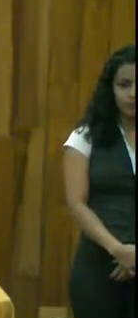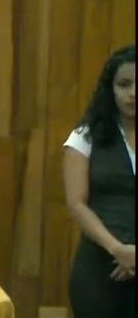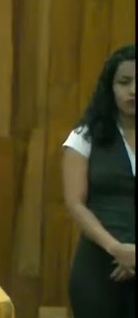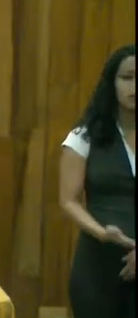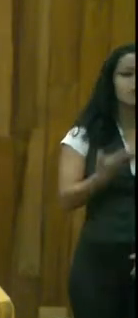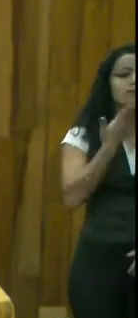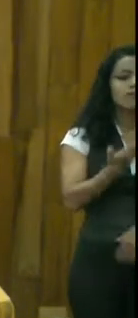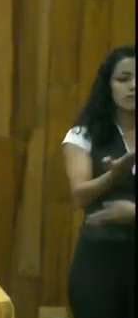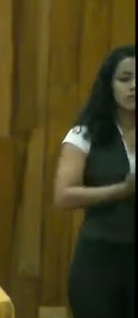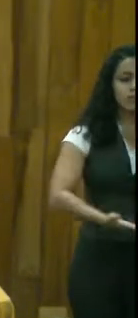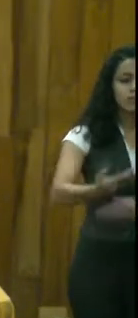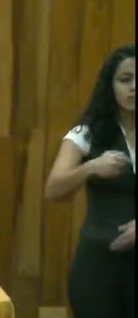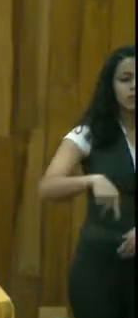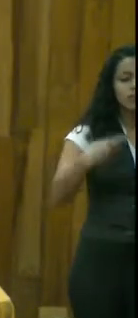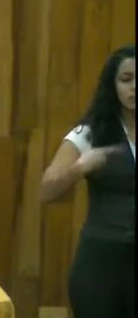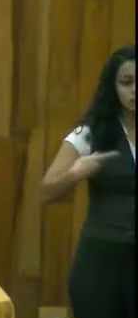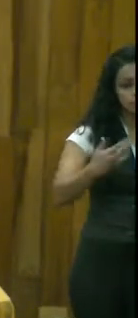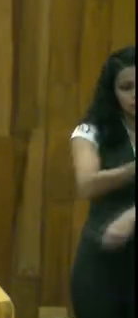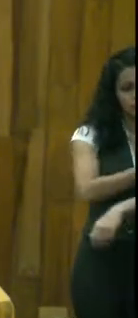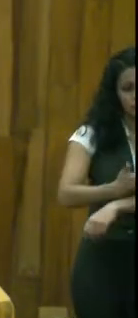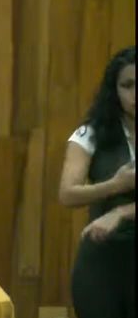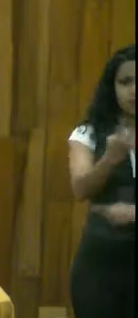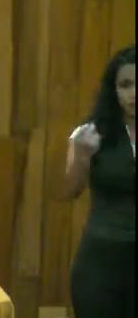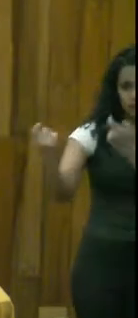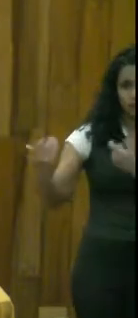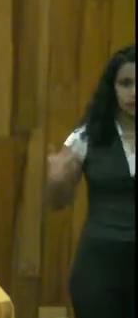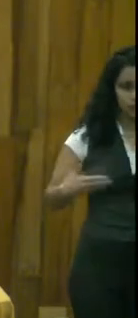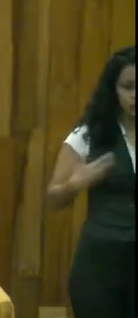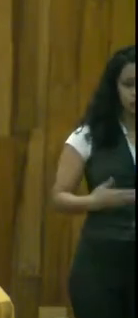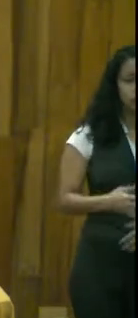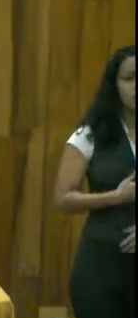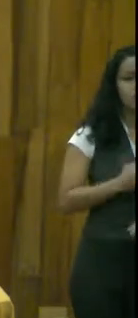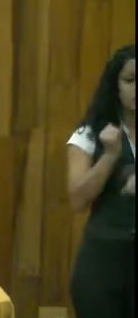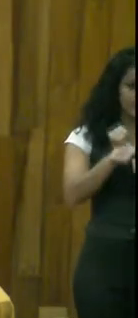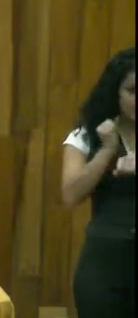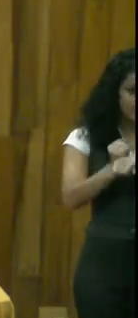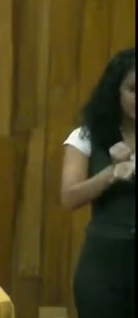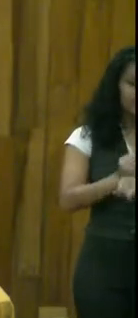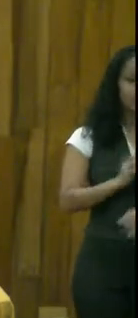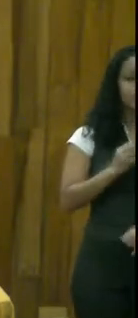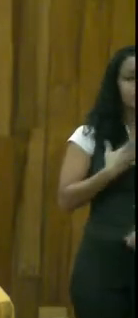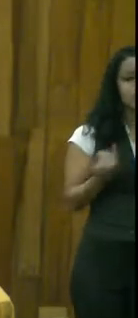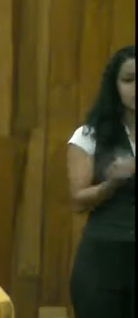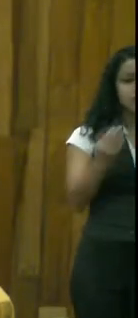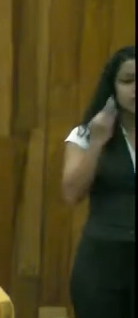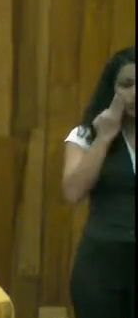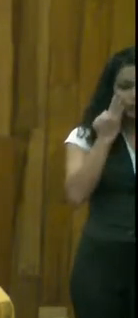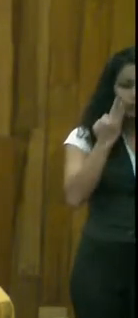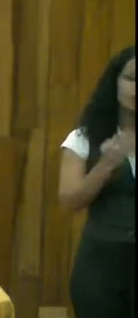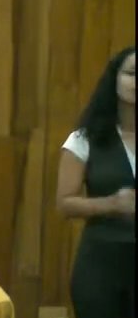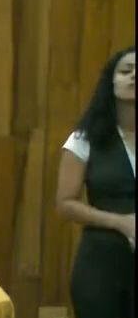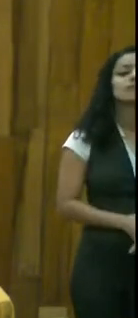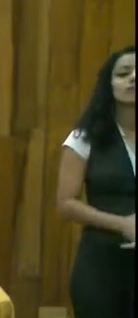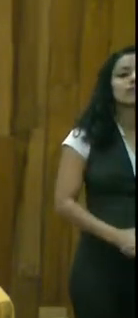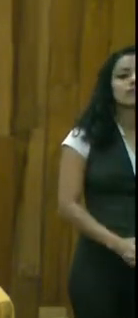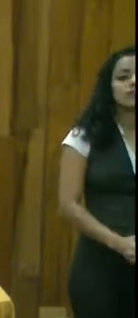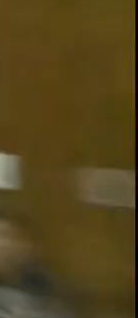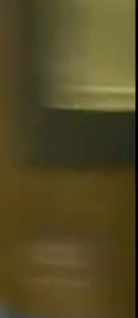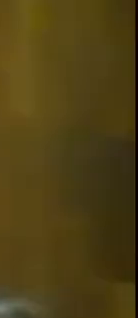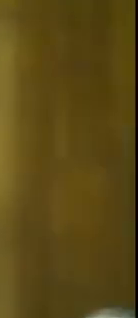damos la bienvenida también a las personas que nos acompañan a través de las redes sociales a través de internet vía streaming